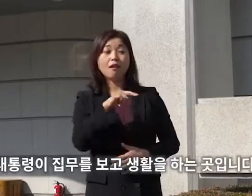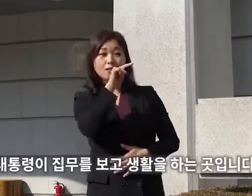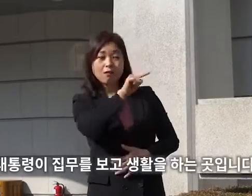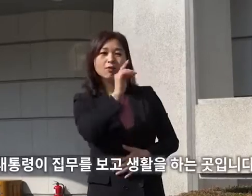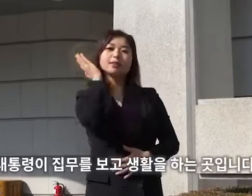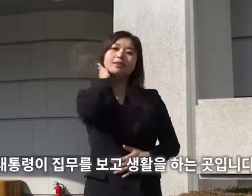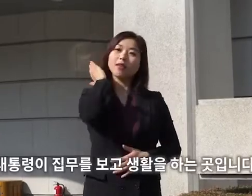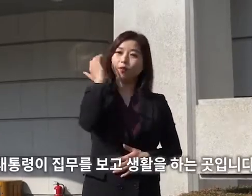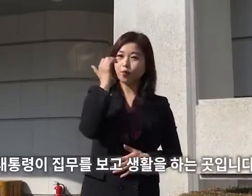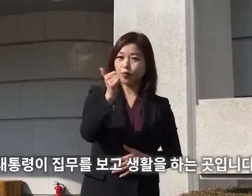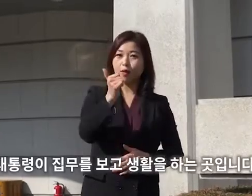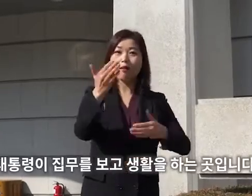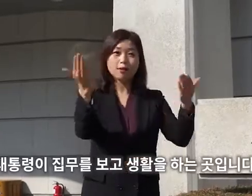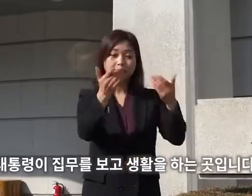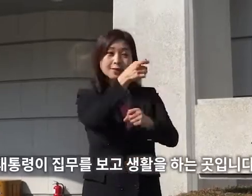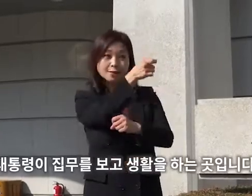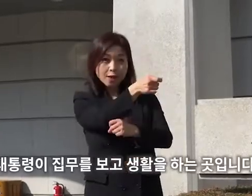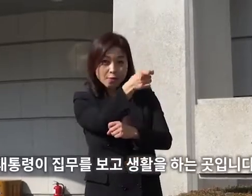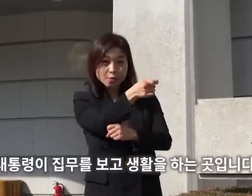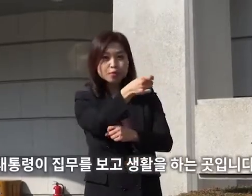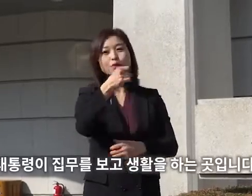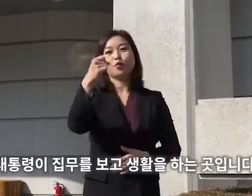대통령이 진무를 보고 생활하는 곳입니다.